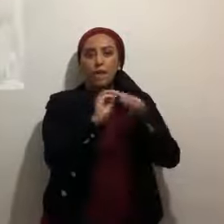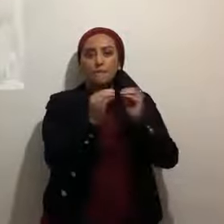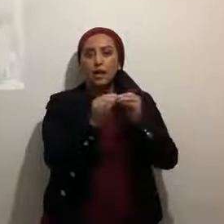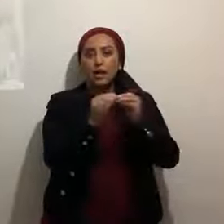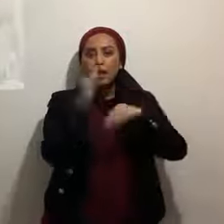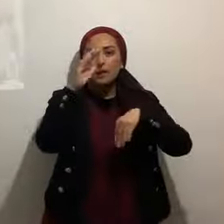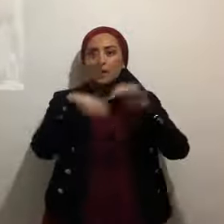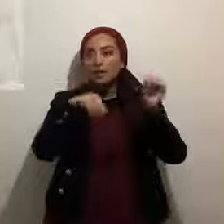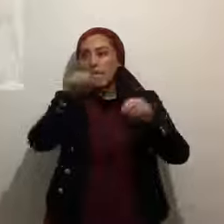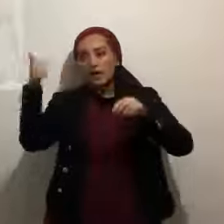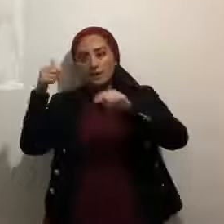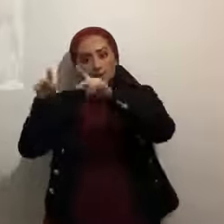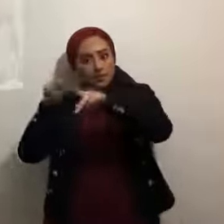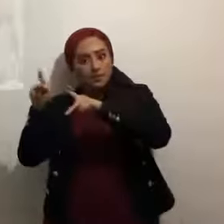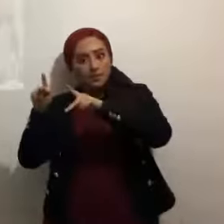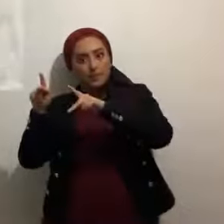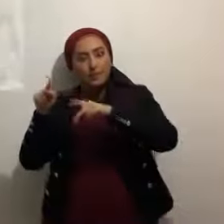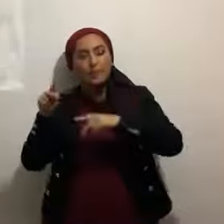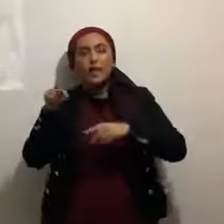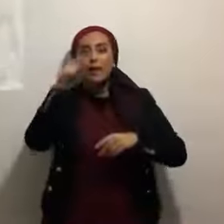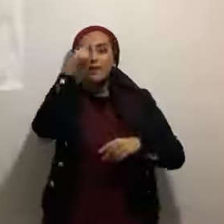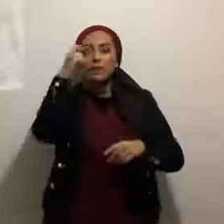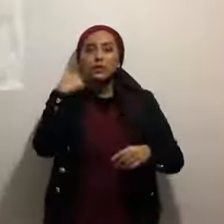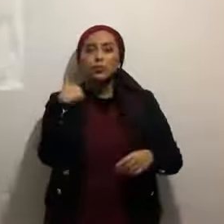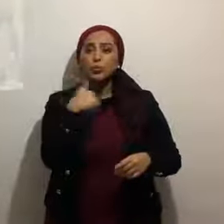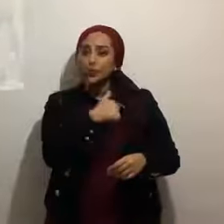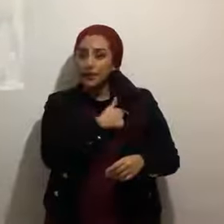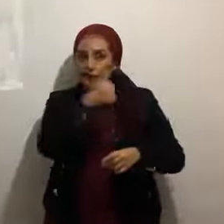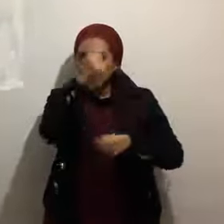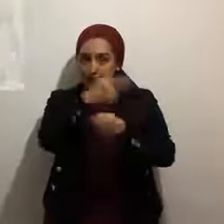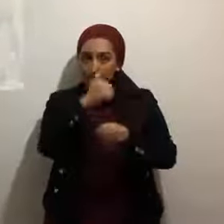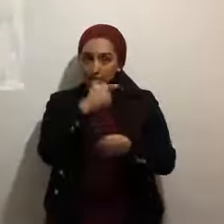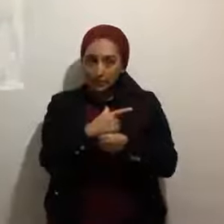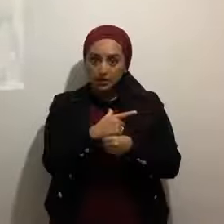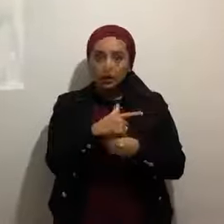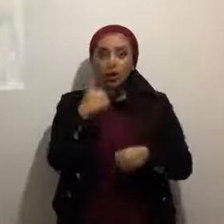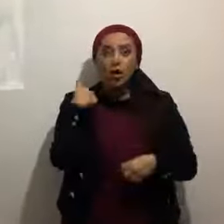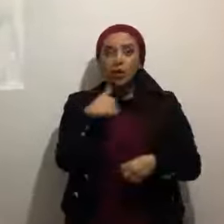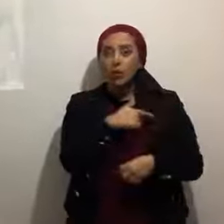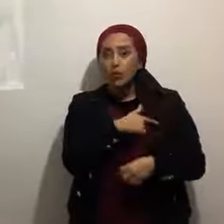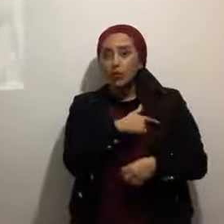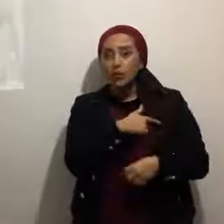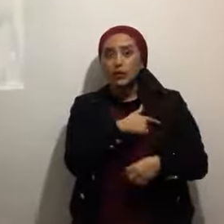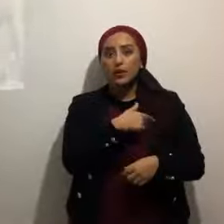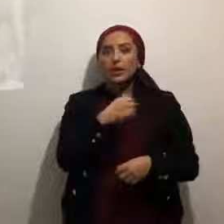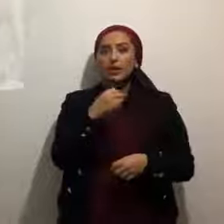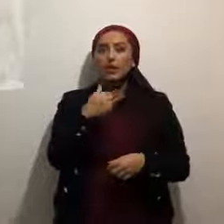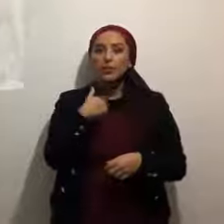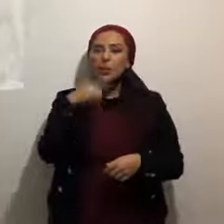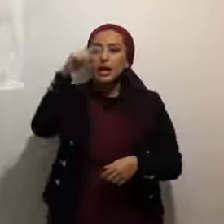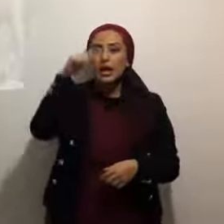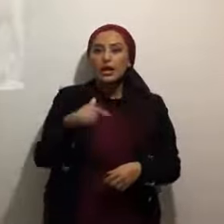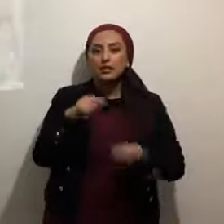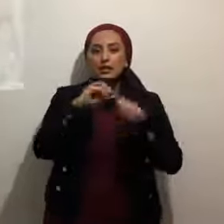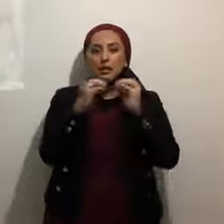de la gente. Porque nosotros, hermanos, hermanas, somos menos en número. Yo te presento unas diapositivas,